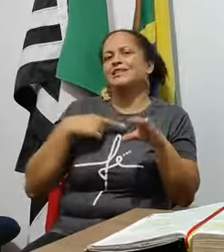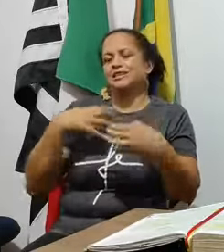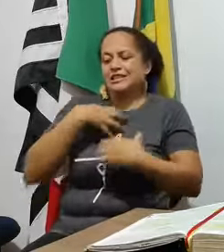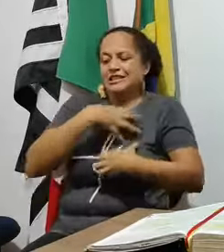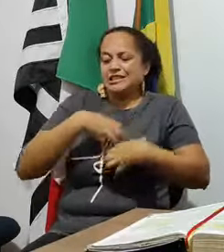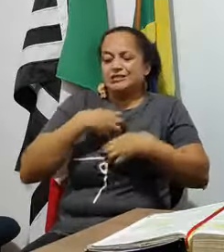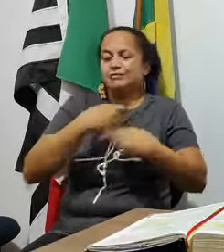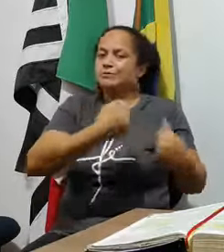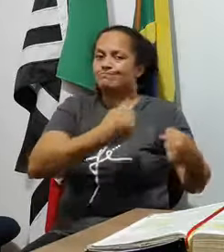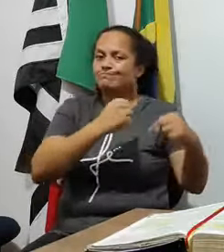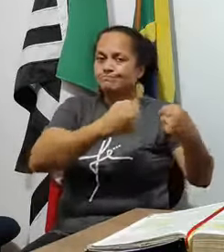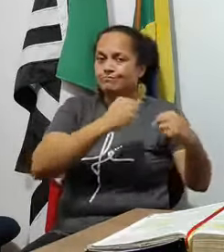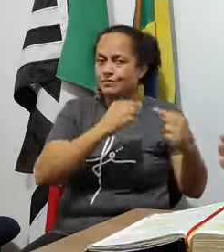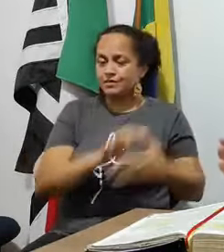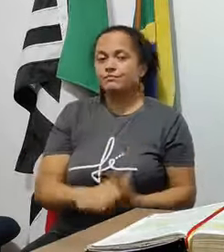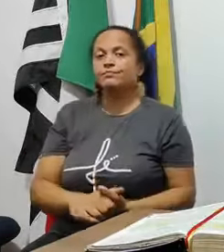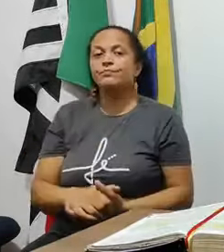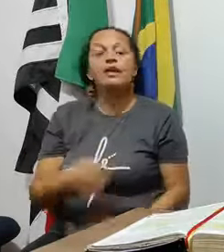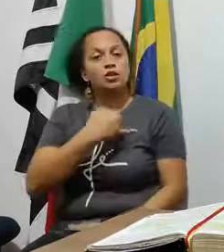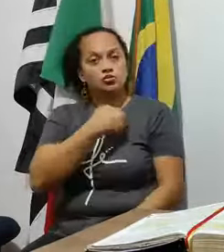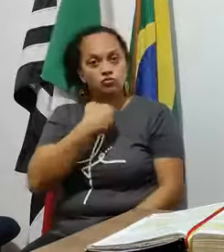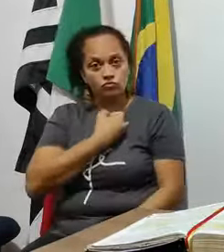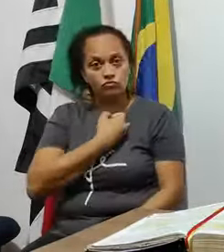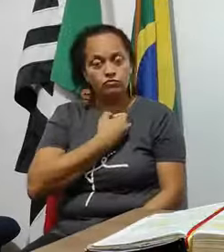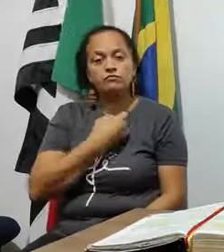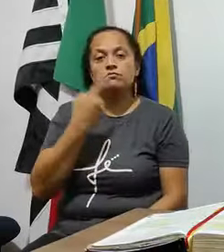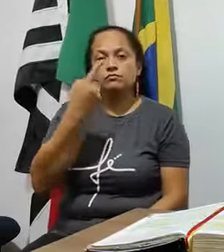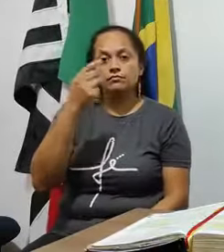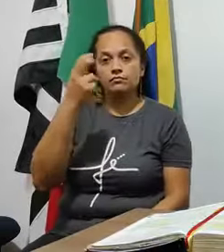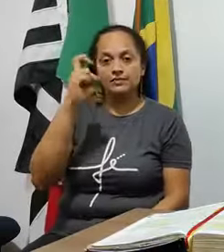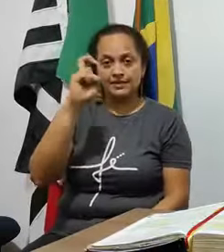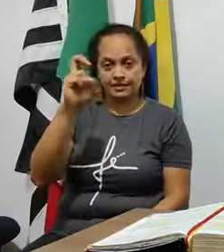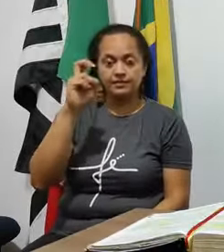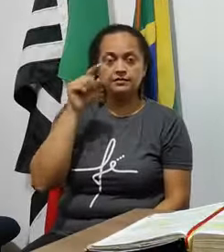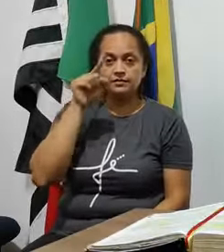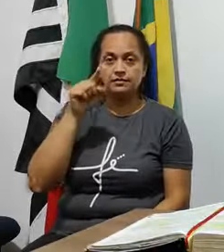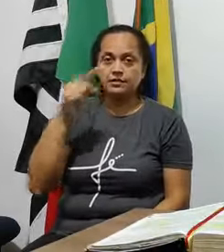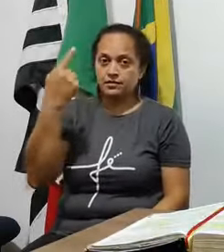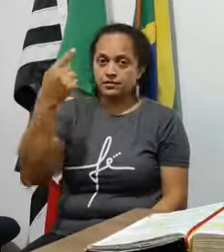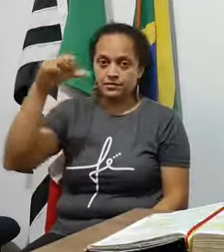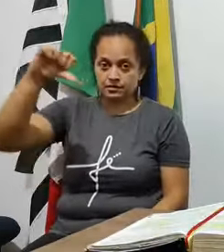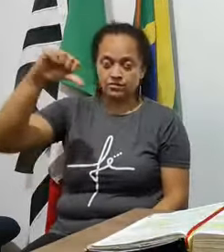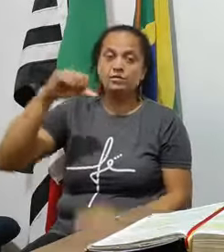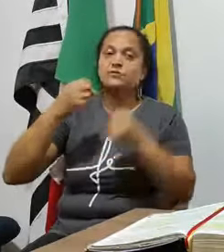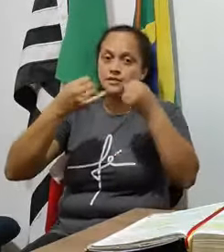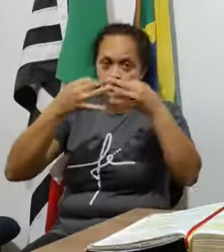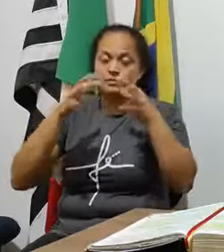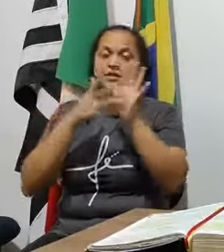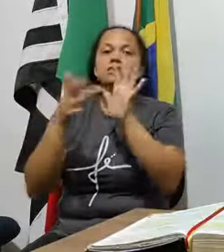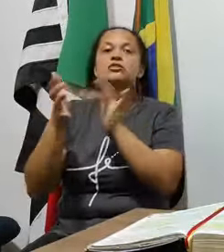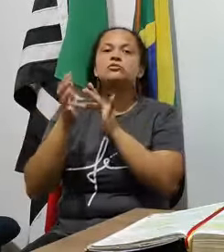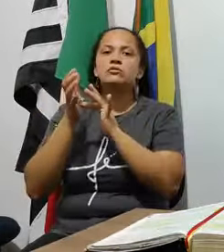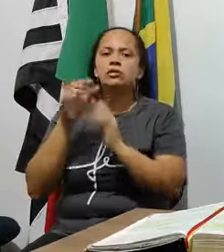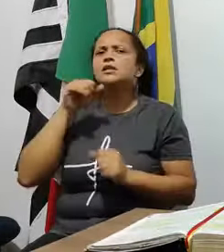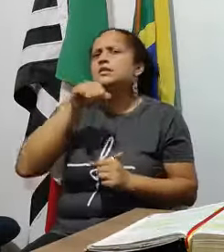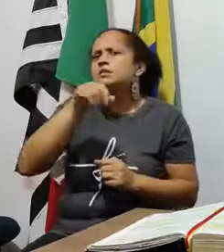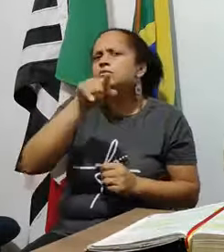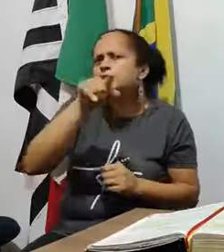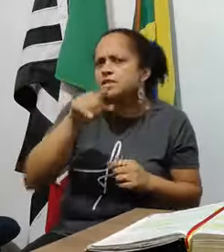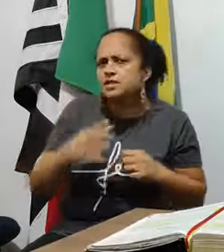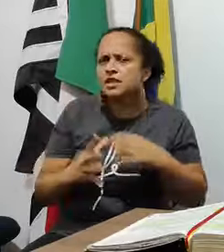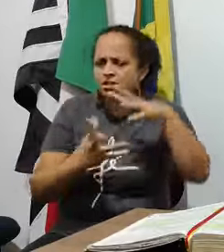15:19 ele diz, olha, se vocês fossem do mundo, o mundo amaria o que era seu. Mas porque vocês